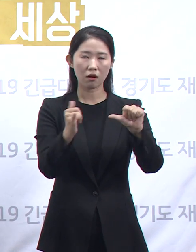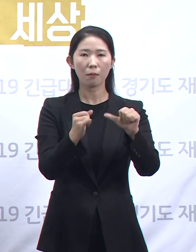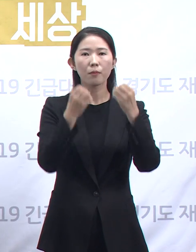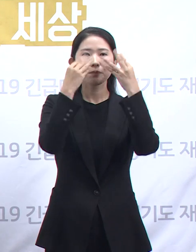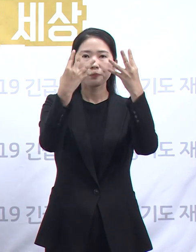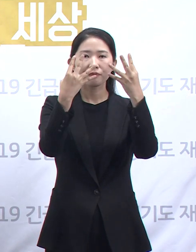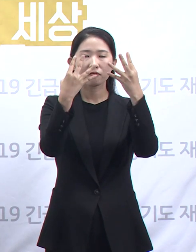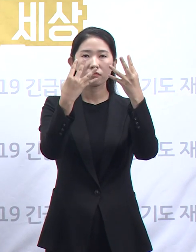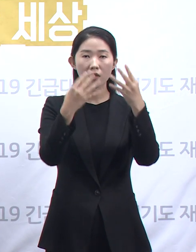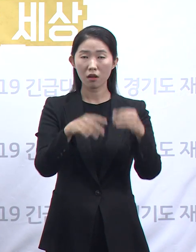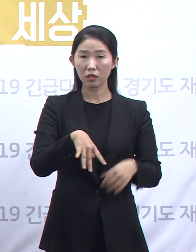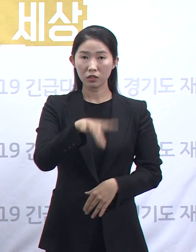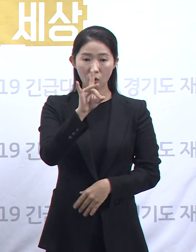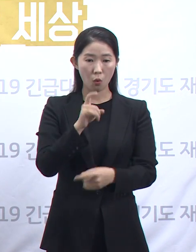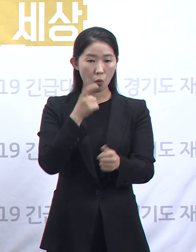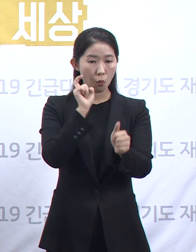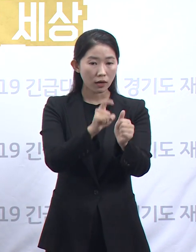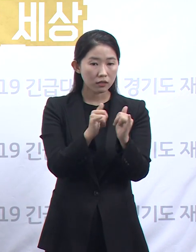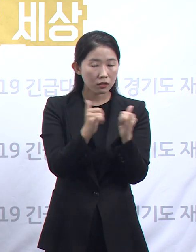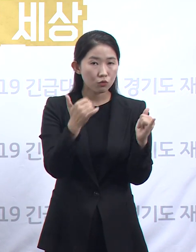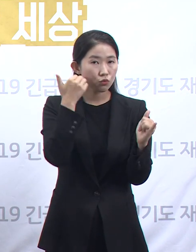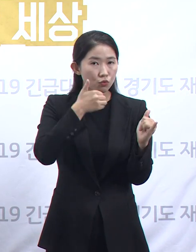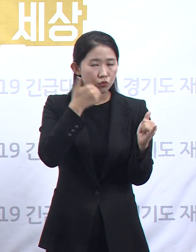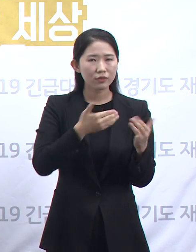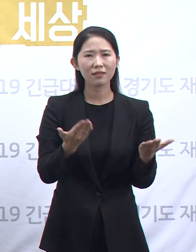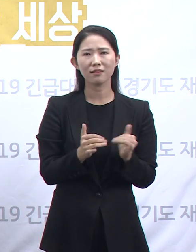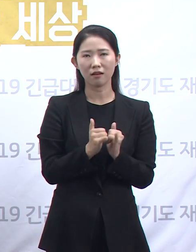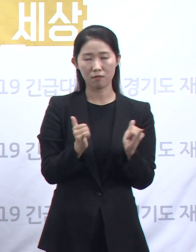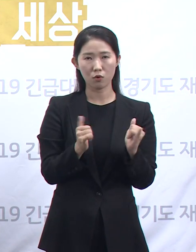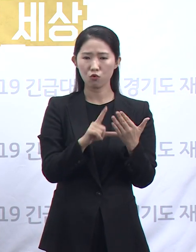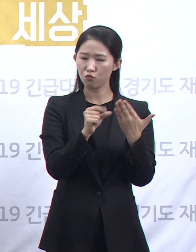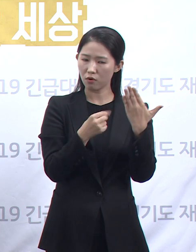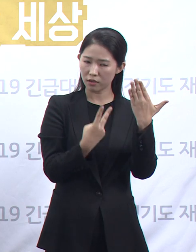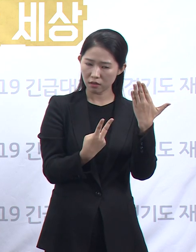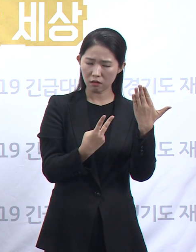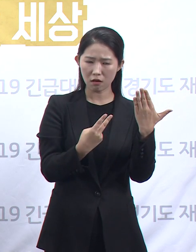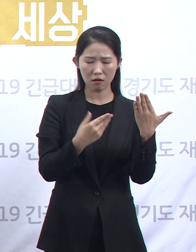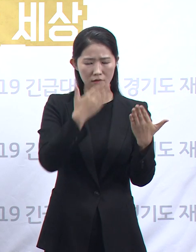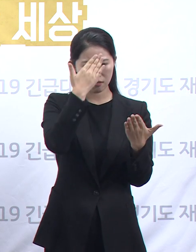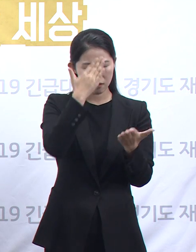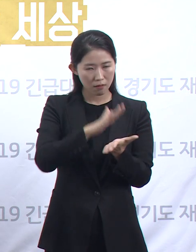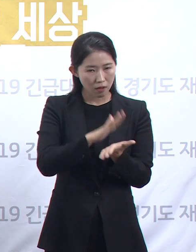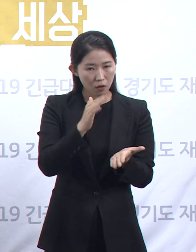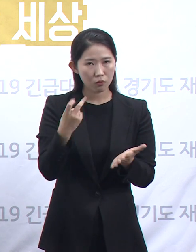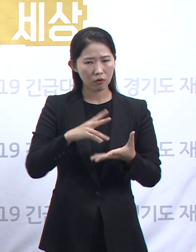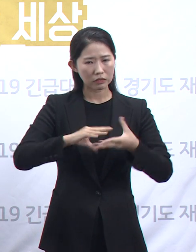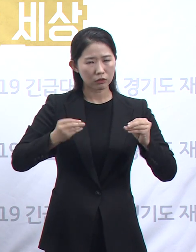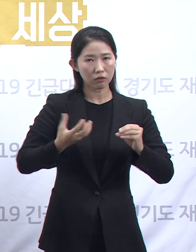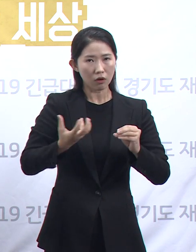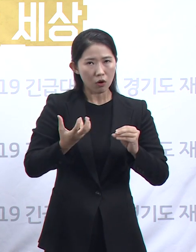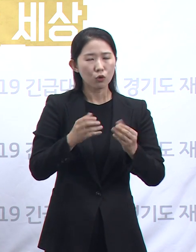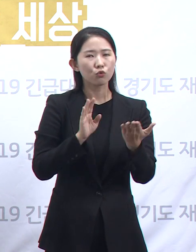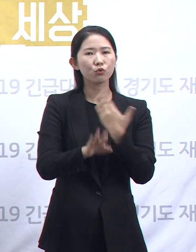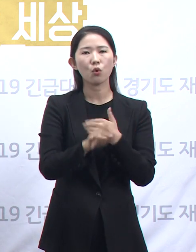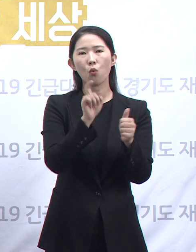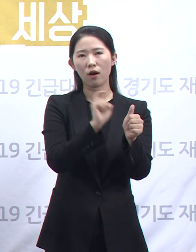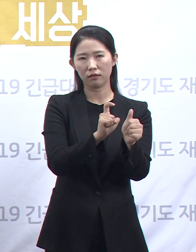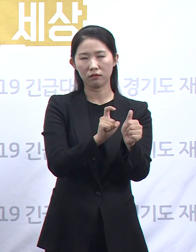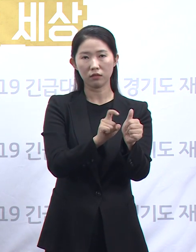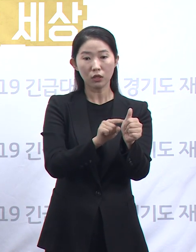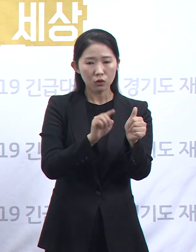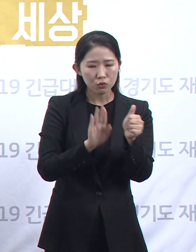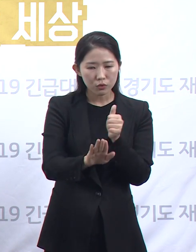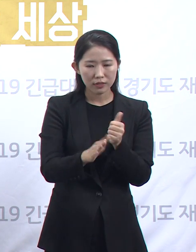첫 확진자는 해당 북클럽 직원으로 9월 2일 발열 및 근육통 등 증상 발현 후 확진되었습니다. 이어 직장